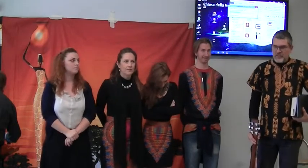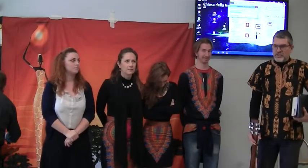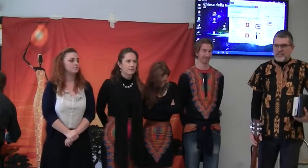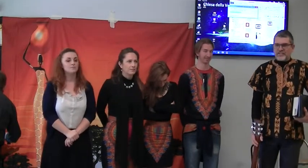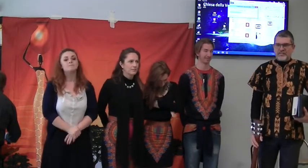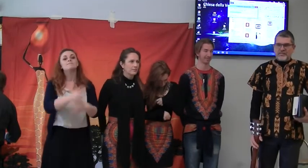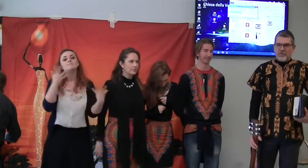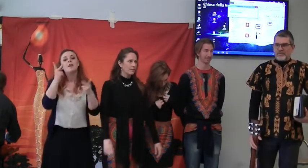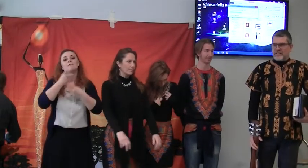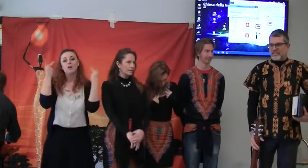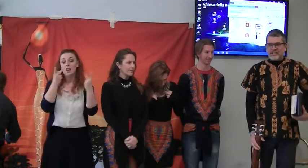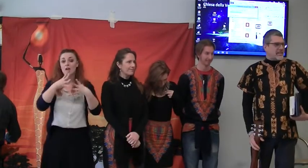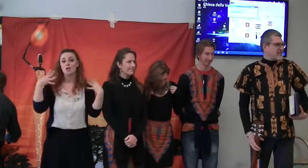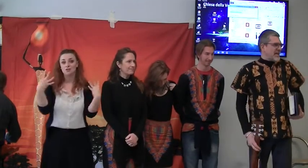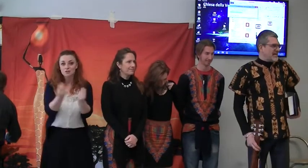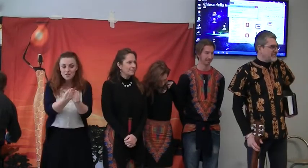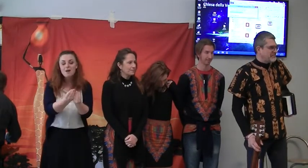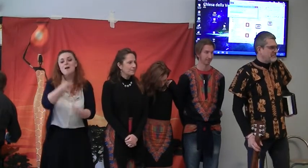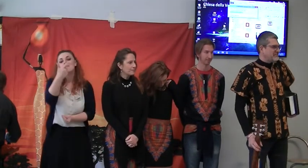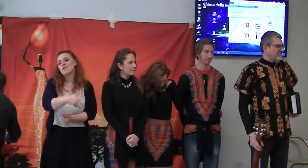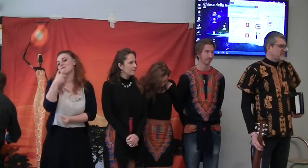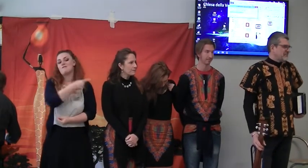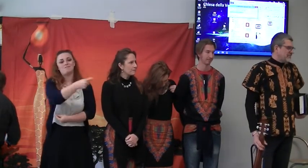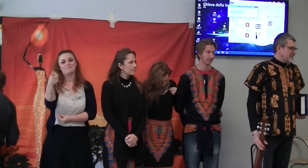siamo felici di essere con voi perché ci siete tanto cari.